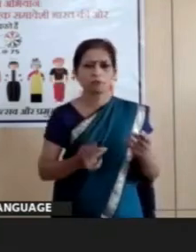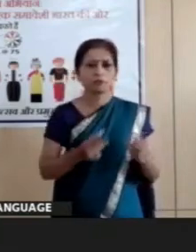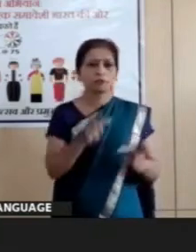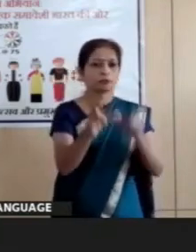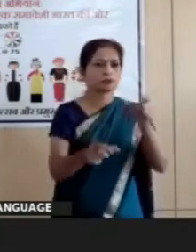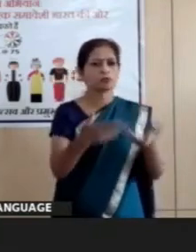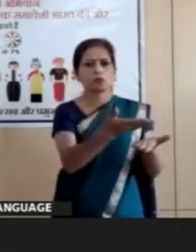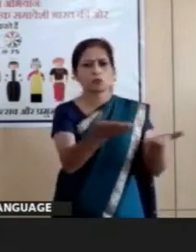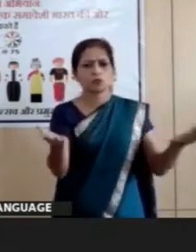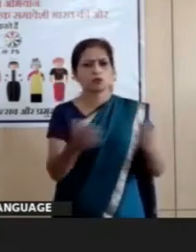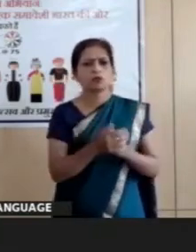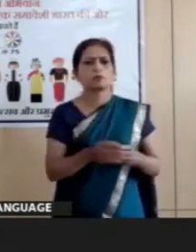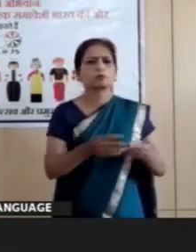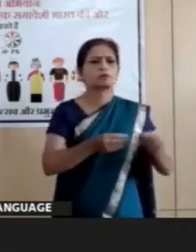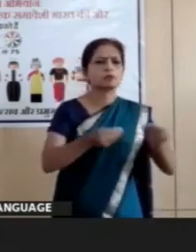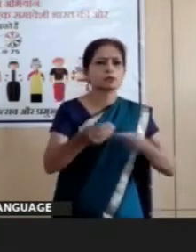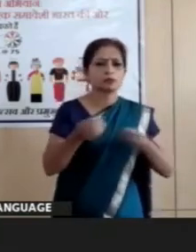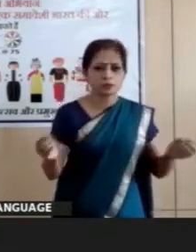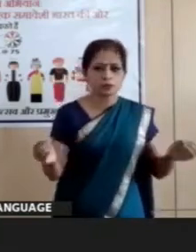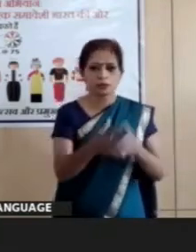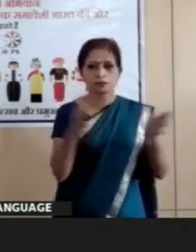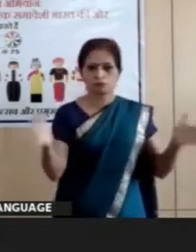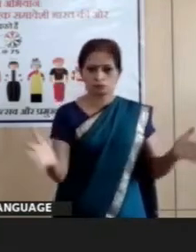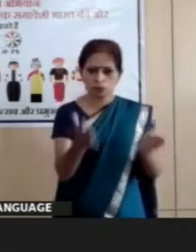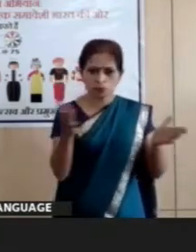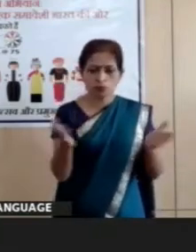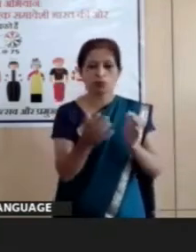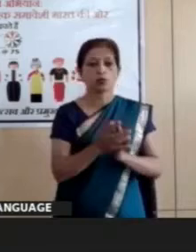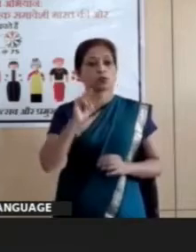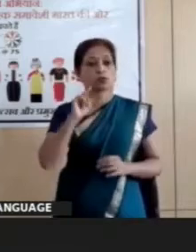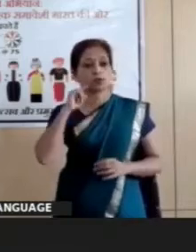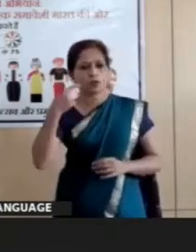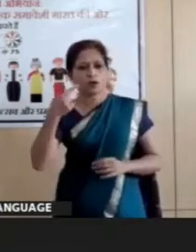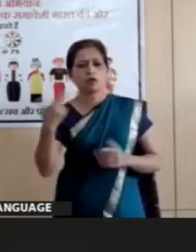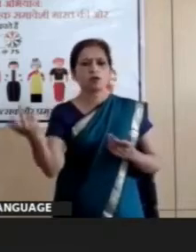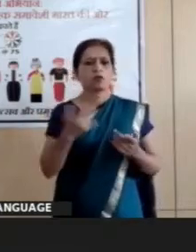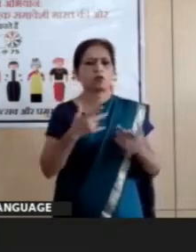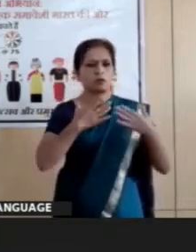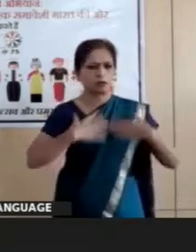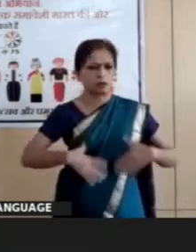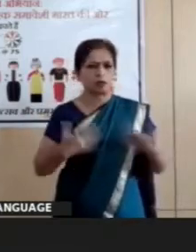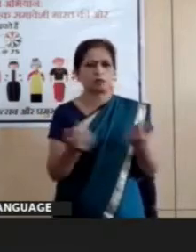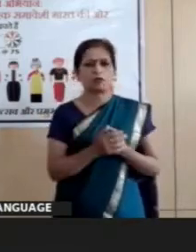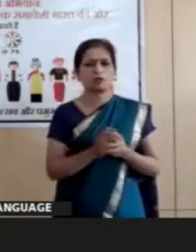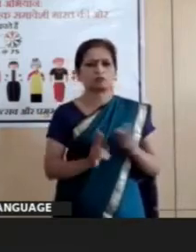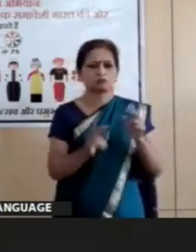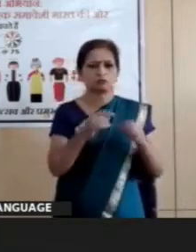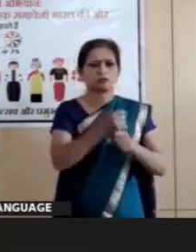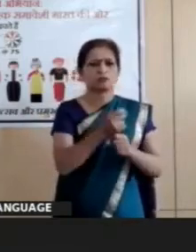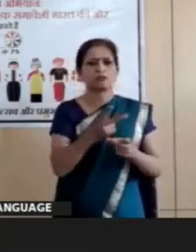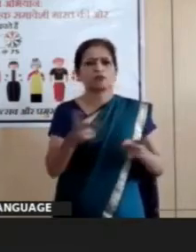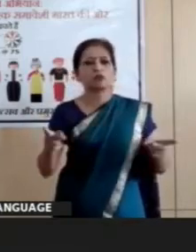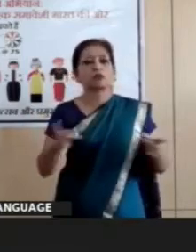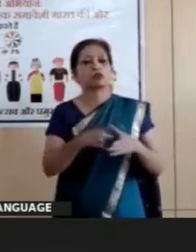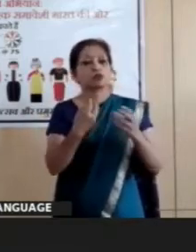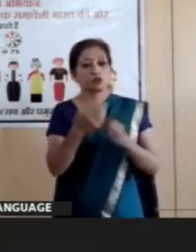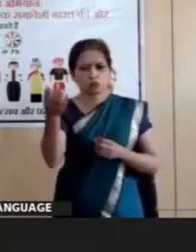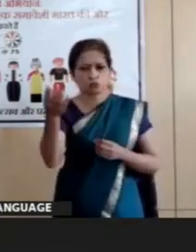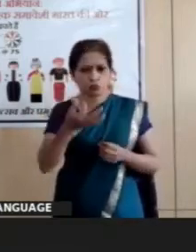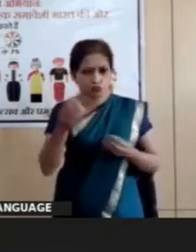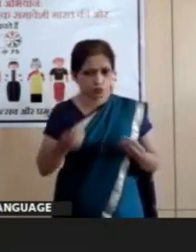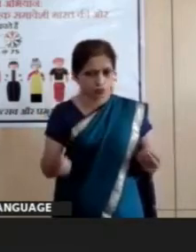दिव्यांगजनों के लिए उद्यमिता की मांगों की प्रोत्साहन, फैशन, कपड़ा, शिल्प उद्योग, दिव्यांगजनों के लिए रोजगार